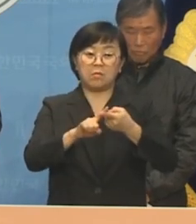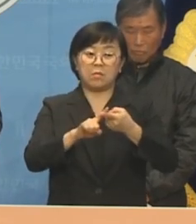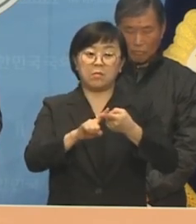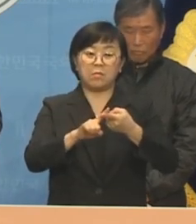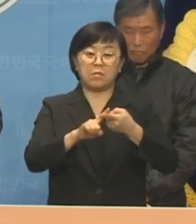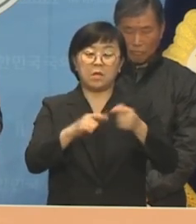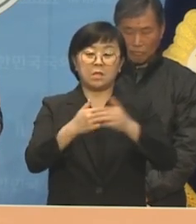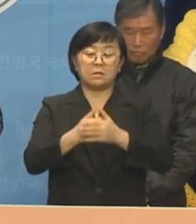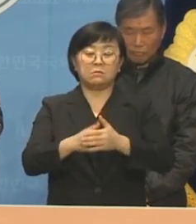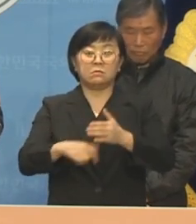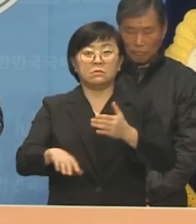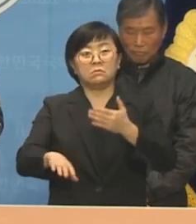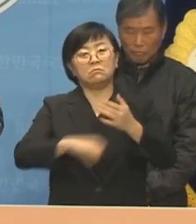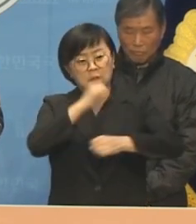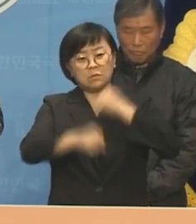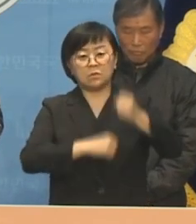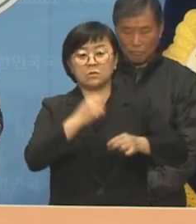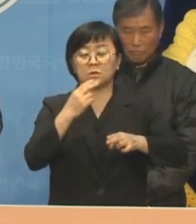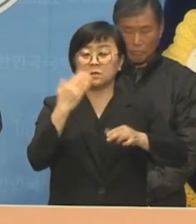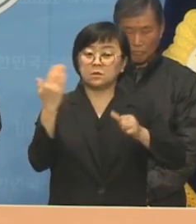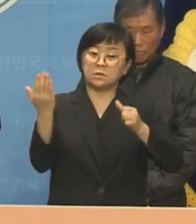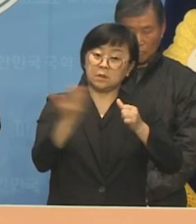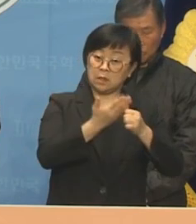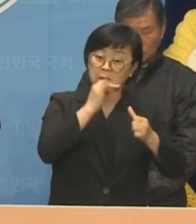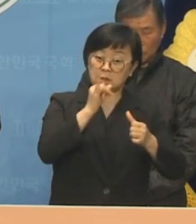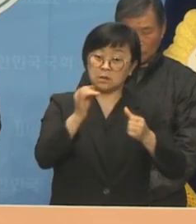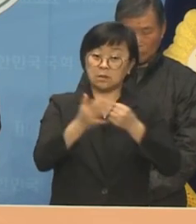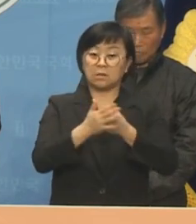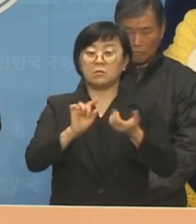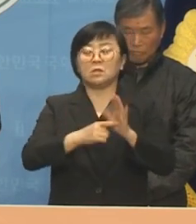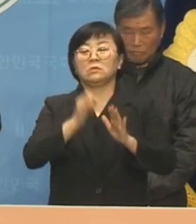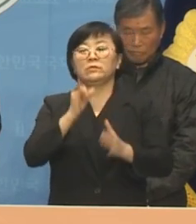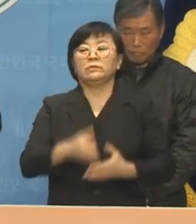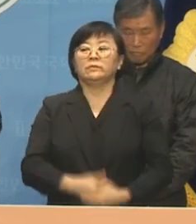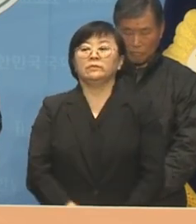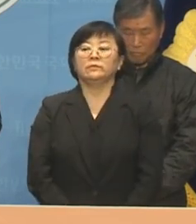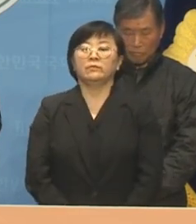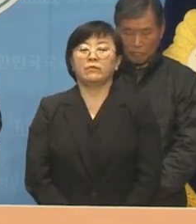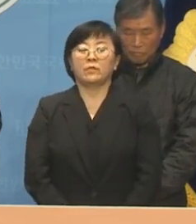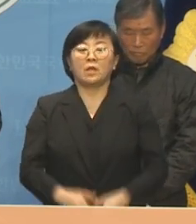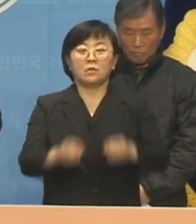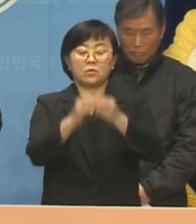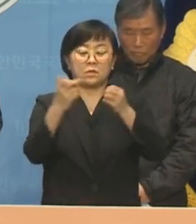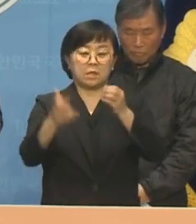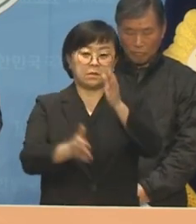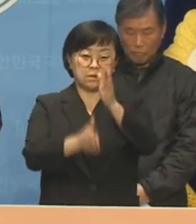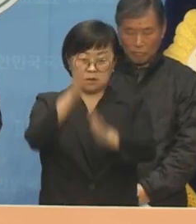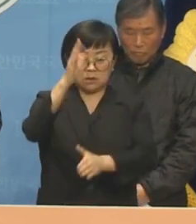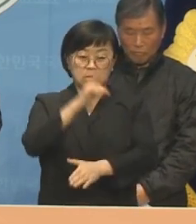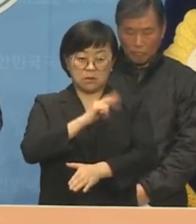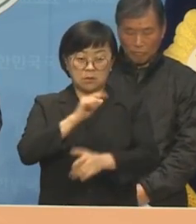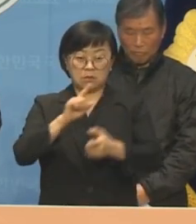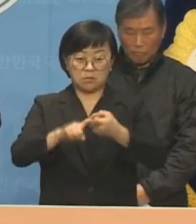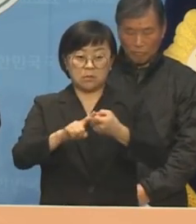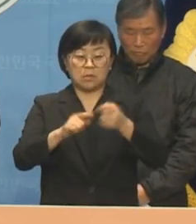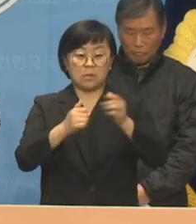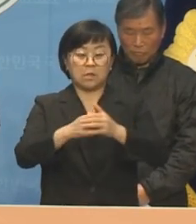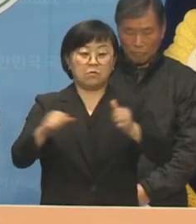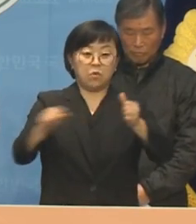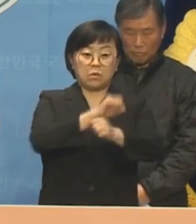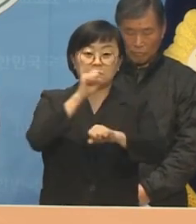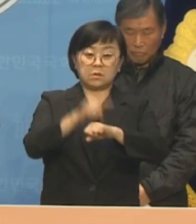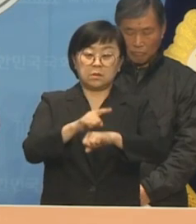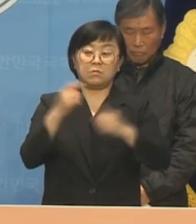들어서 임의로 잘라버리겠다는 이런 시도를 지금 하고 있습니다. 논산 시의회도 이것에 대해 이 폭력성에